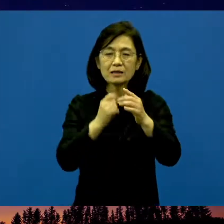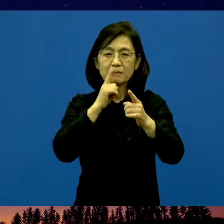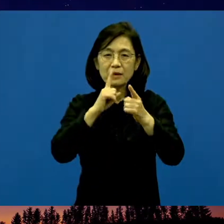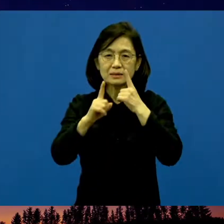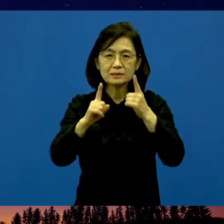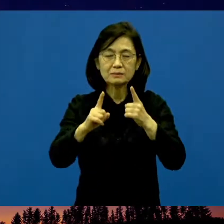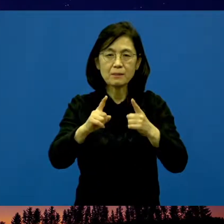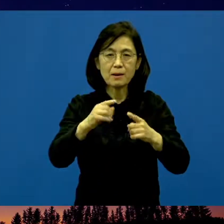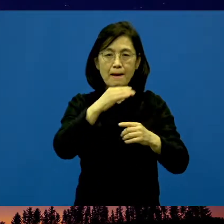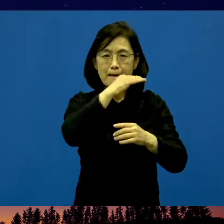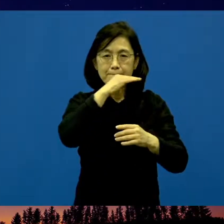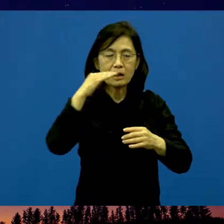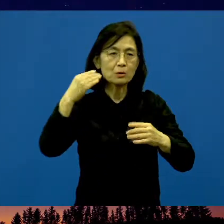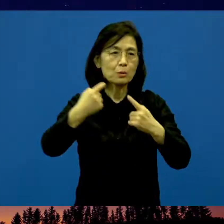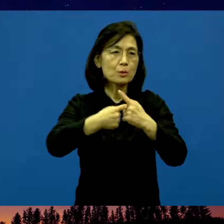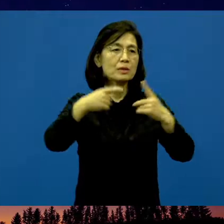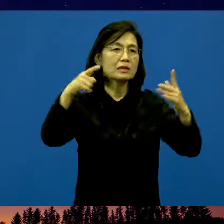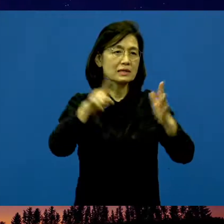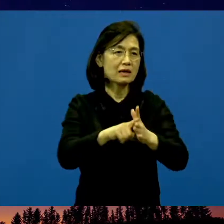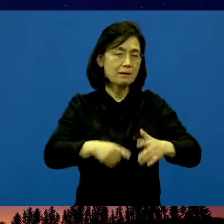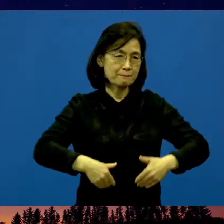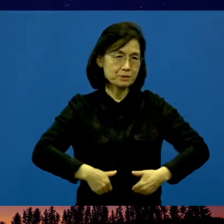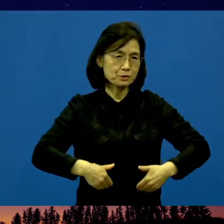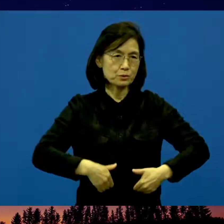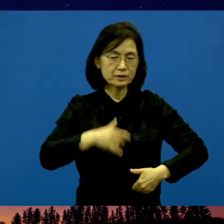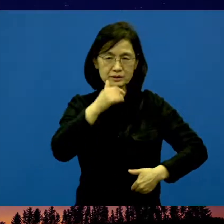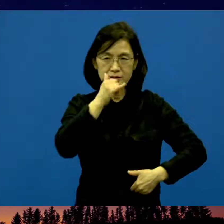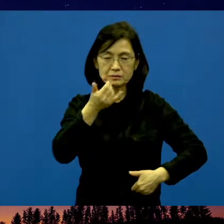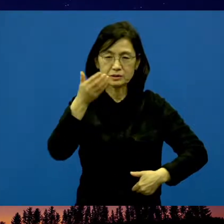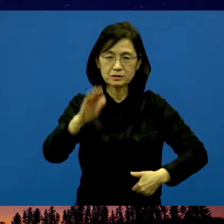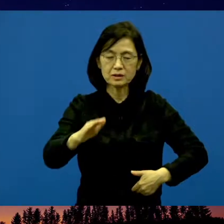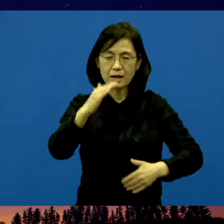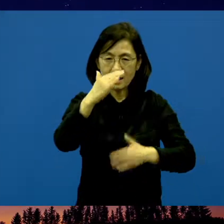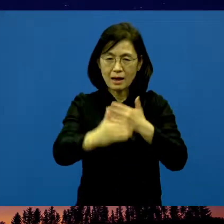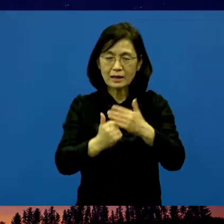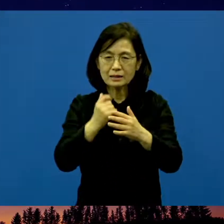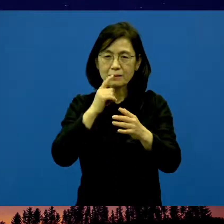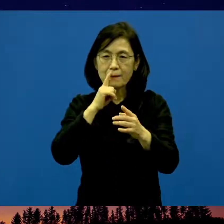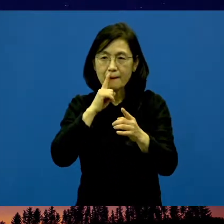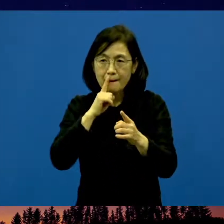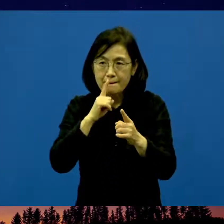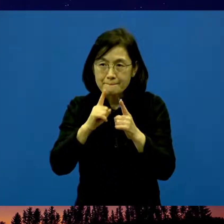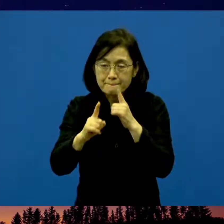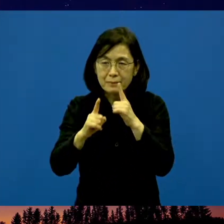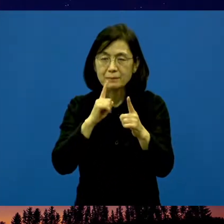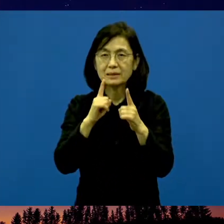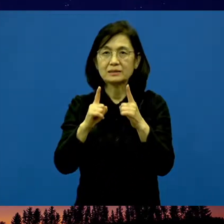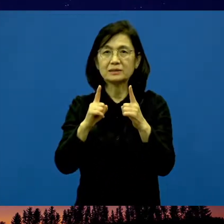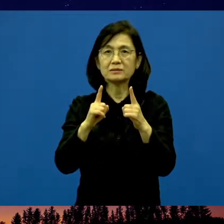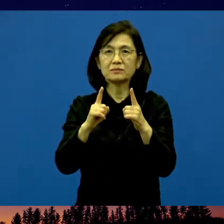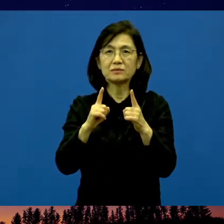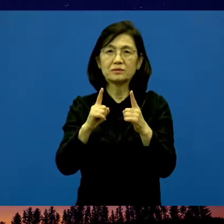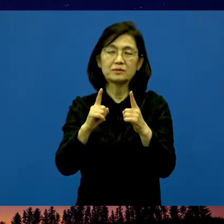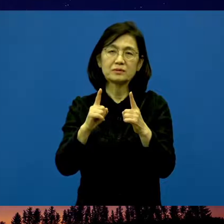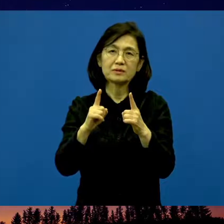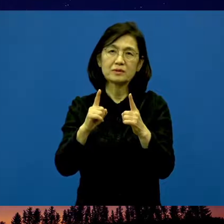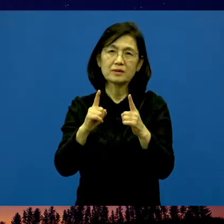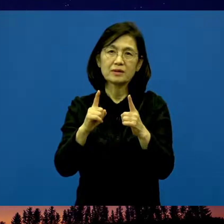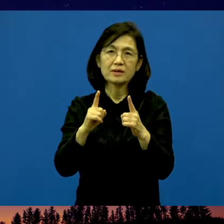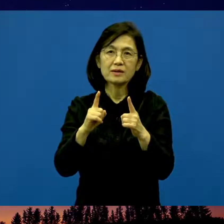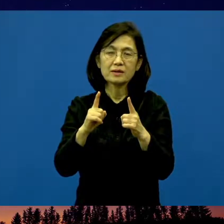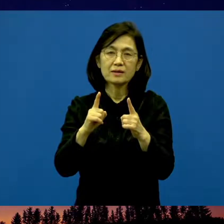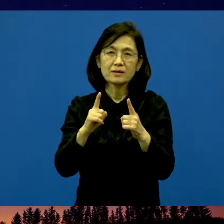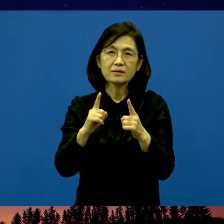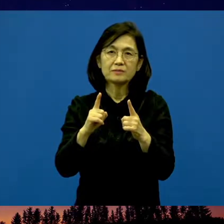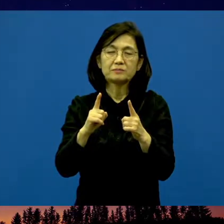이해하고 바로 해석해야 되죠, 성경. 그러나 하나님의 말씀을 말씀의 자리에 올려놓는 일은 단순히 성경이